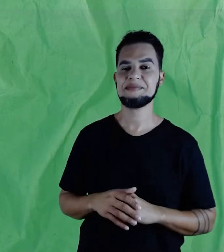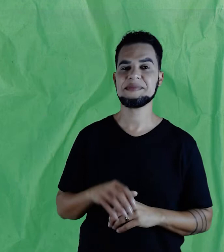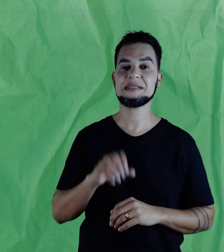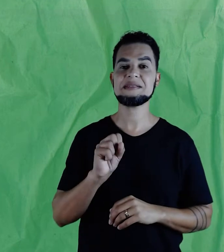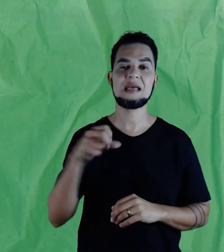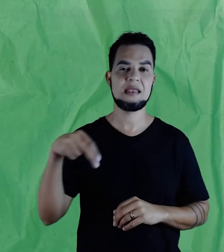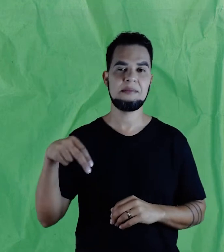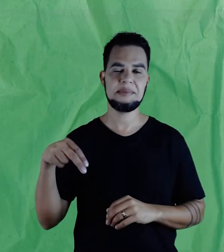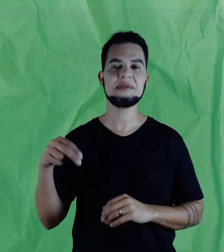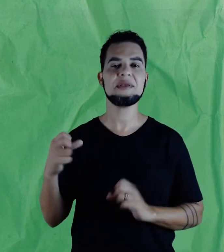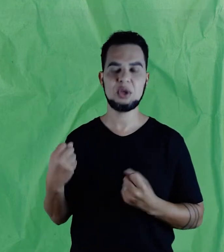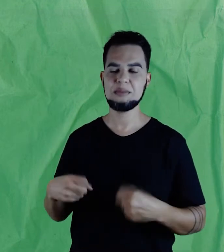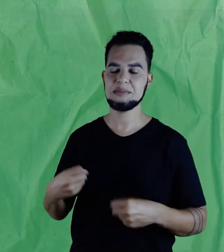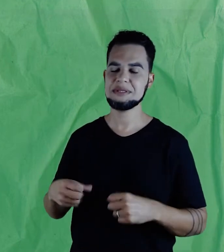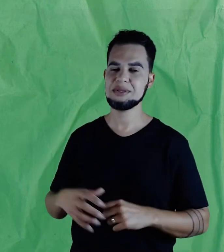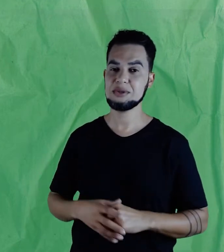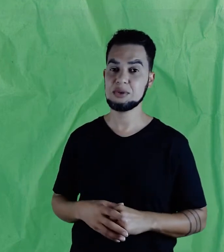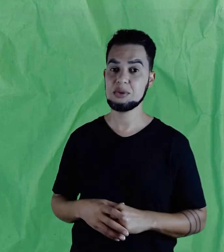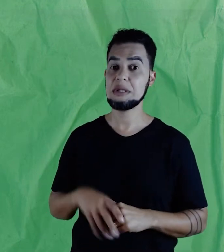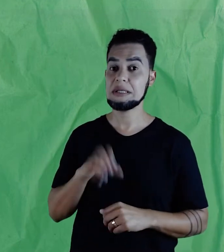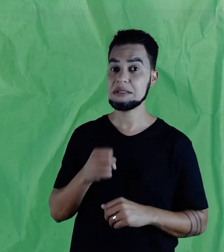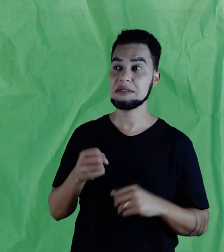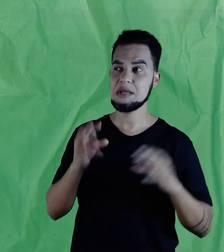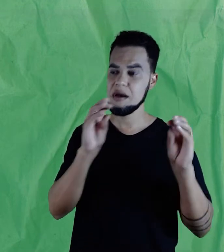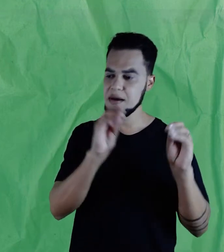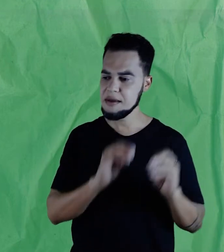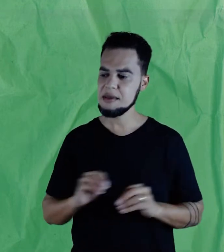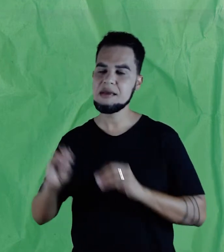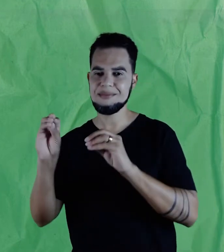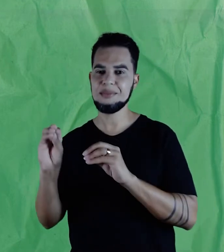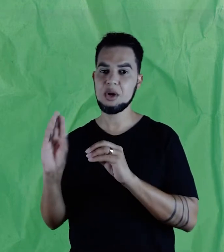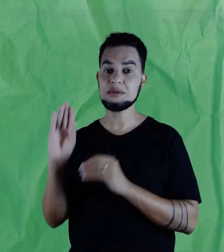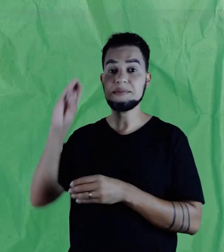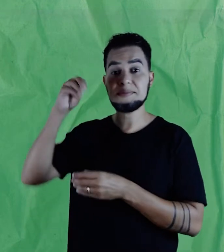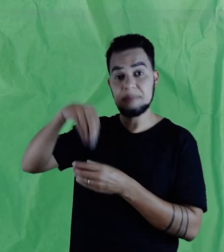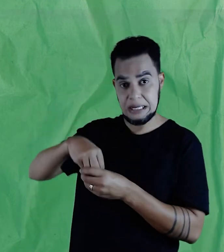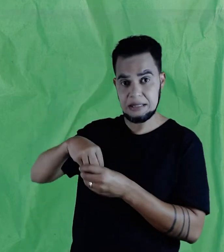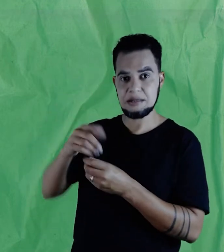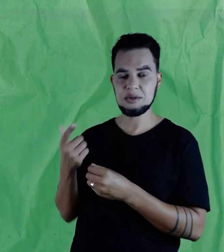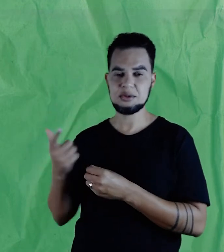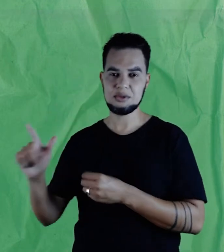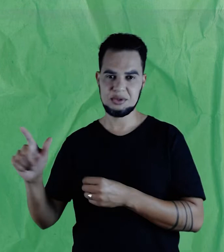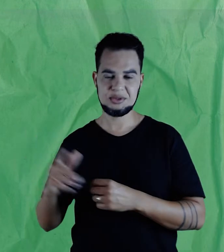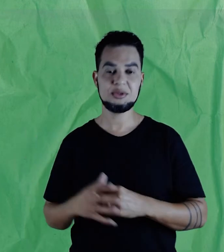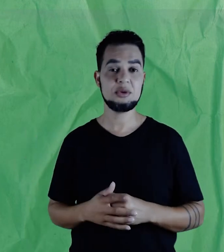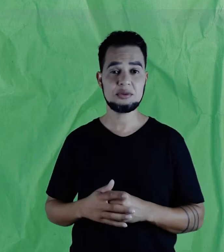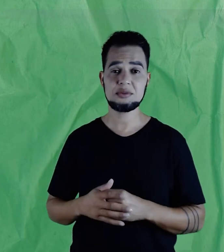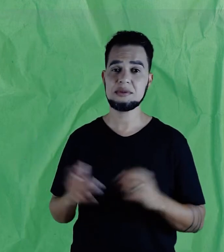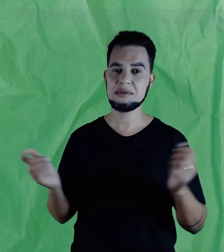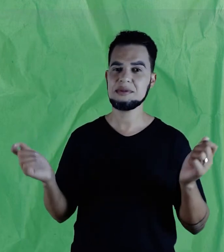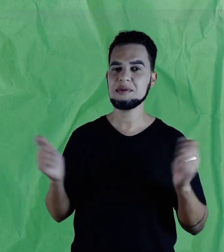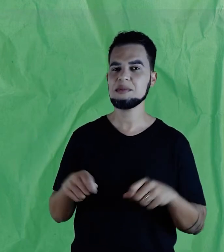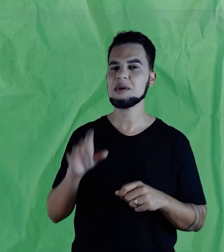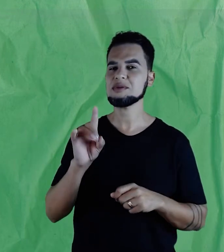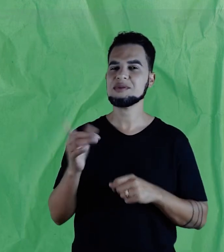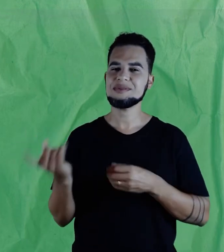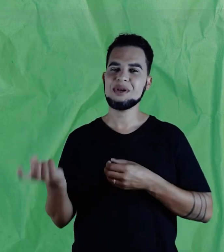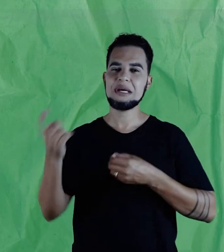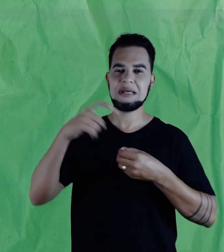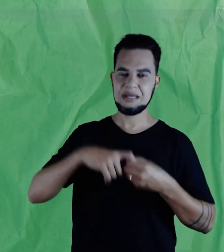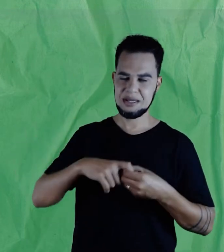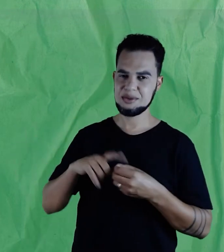Uma vez que eu importo um componente para dentro de outro no React, né? Eu posso só retorná-lo